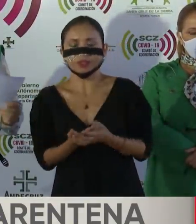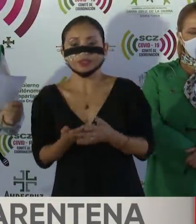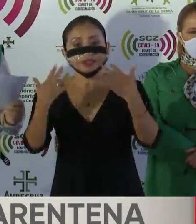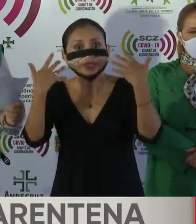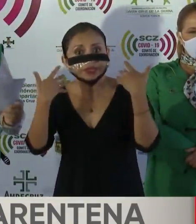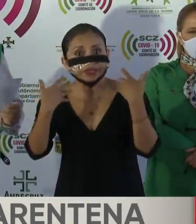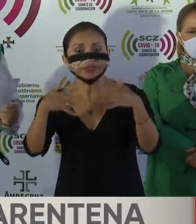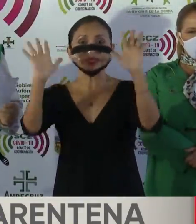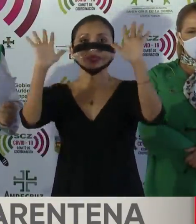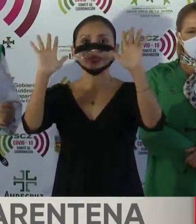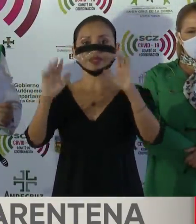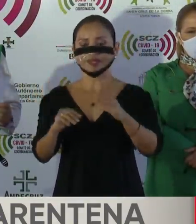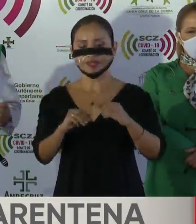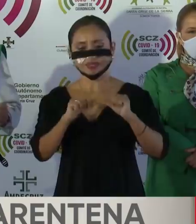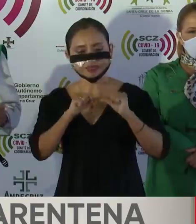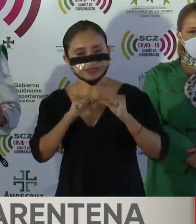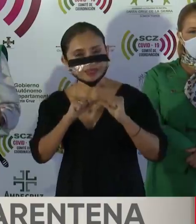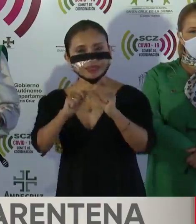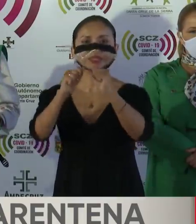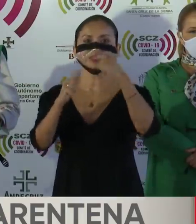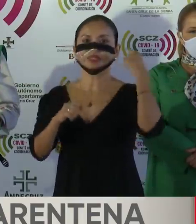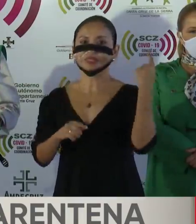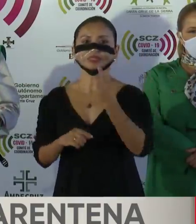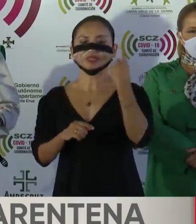Ha sido y sigue siendo útil.